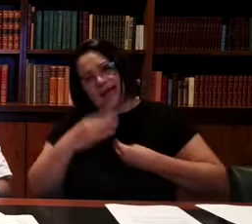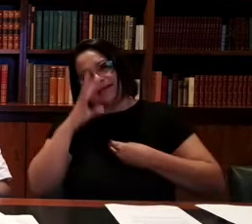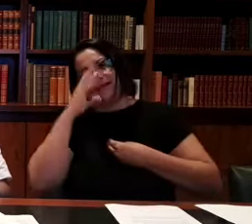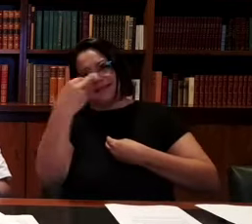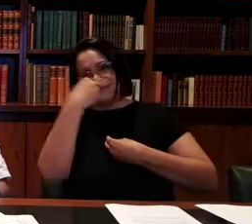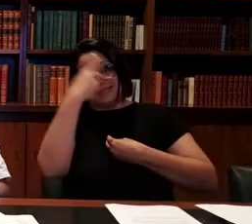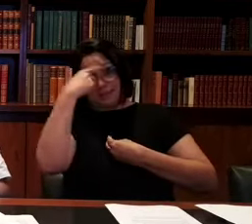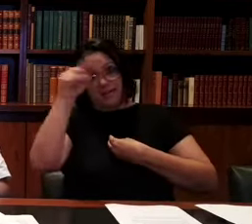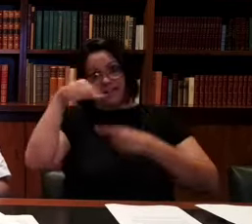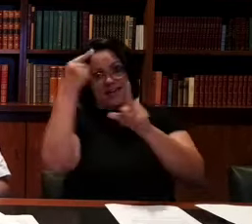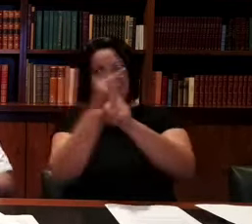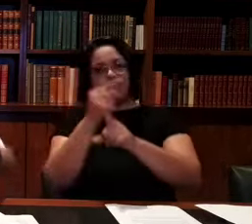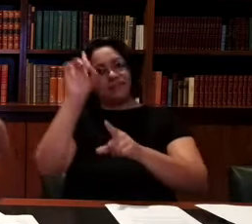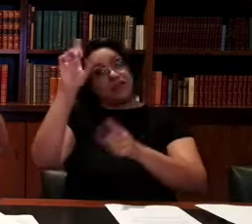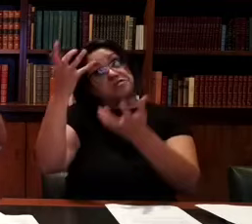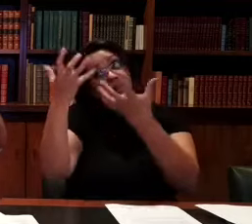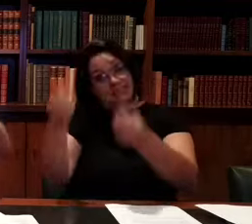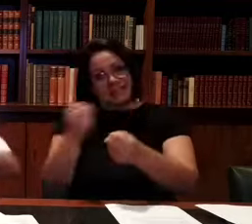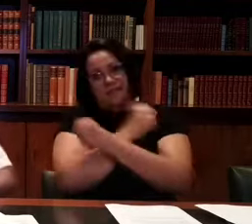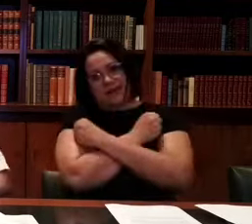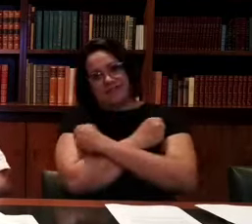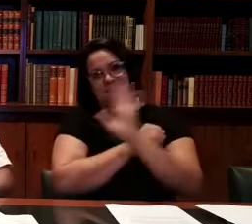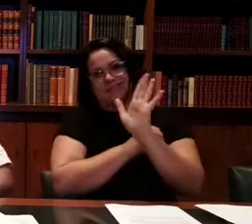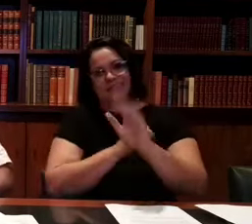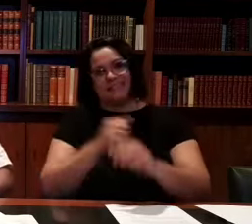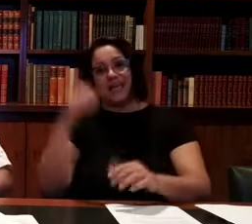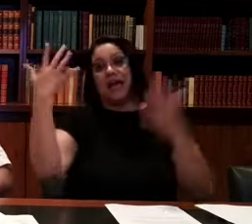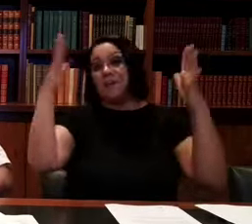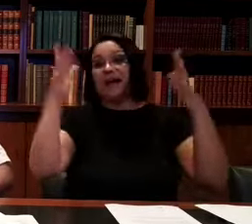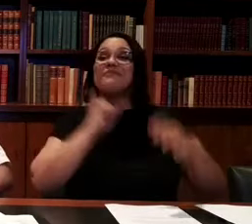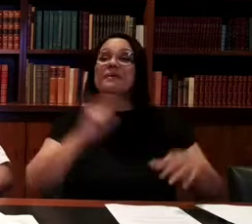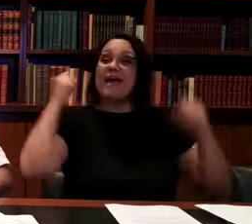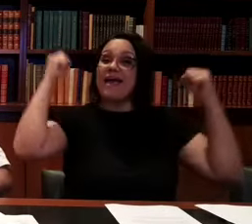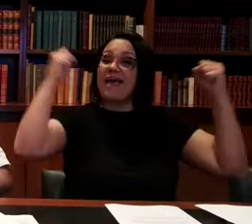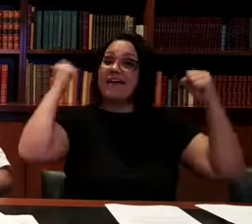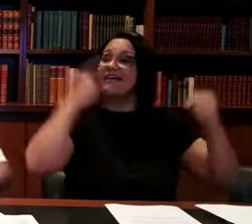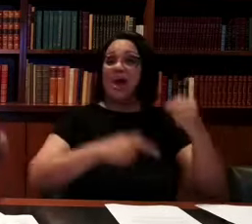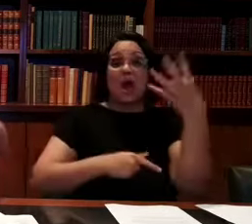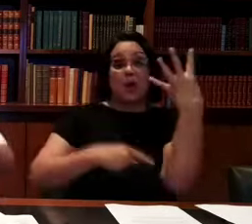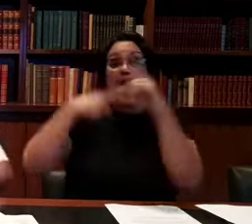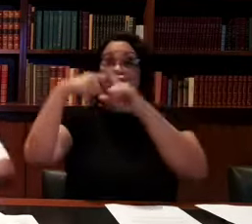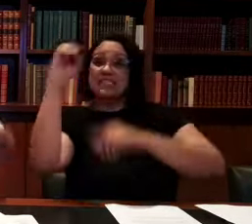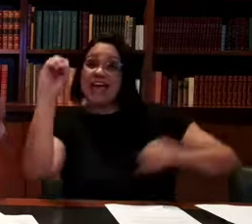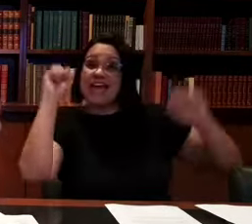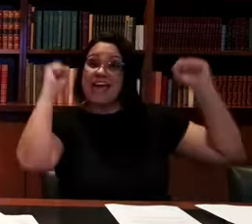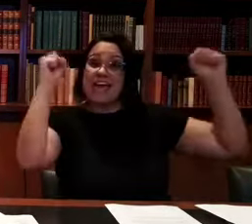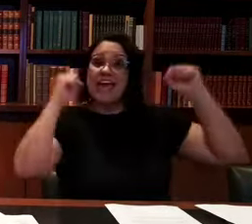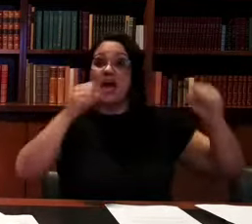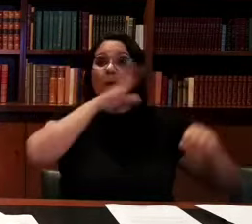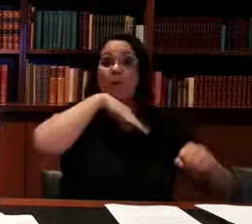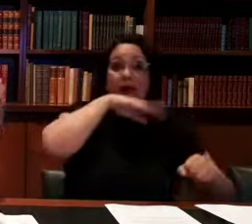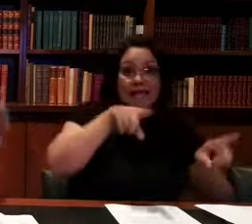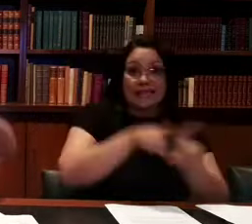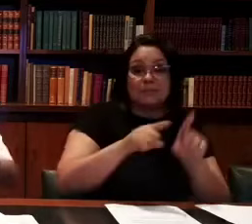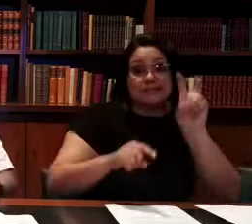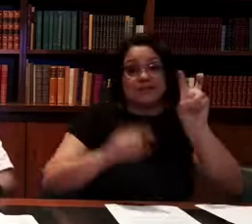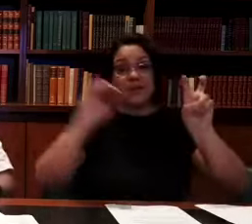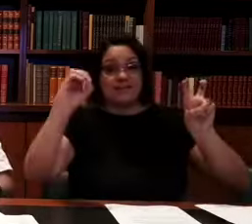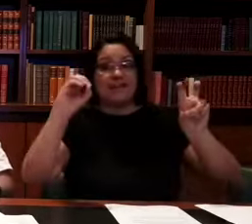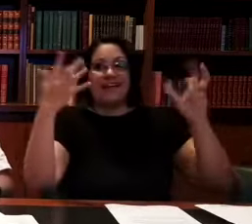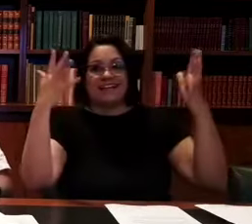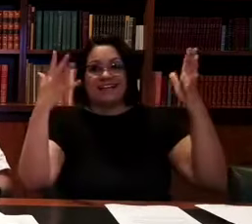até a semana que vem se Deus quiser um abraço aí parabéns flamenguista daí 40 é uma carta também